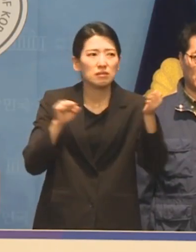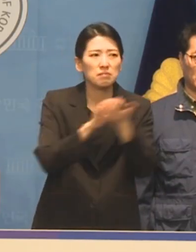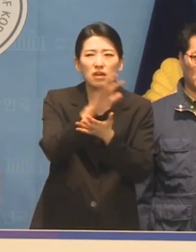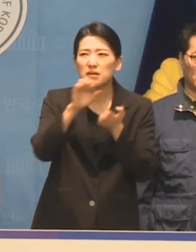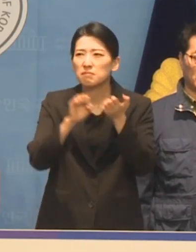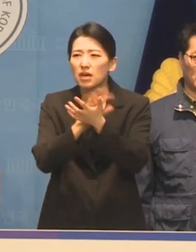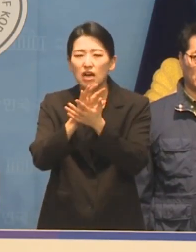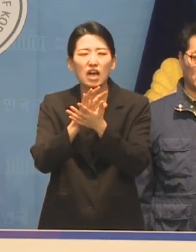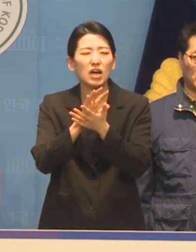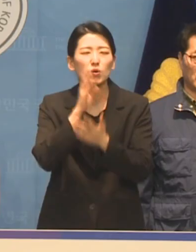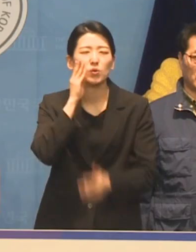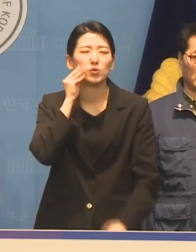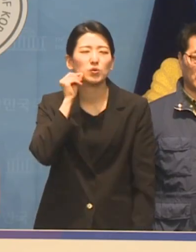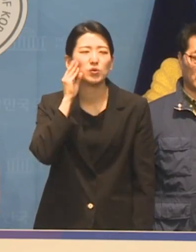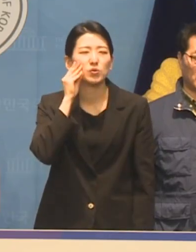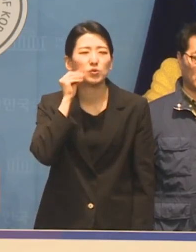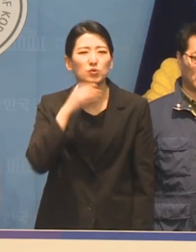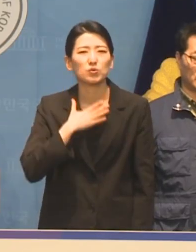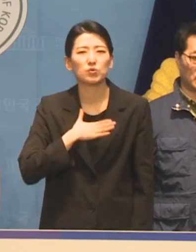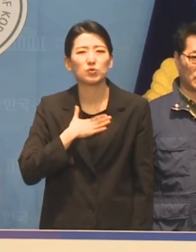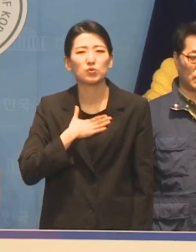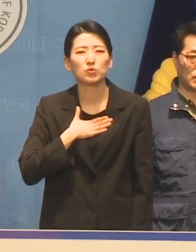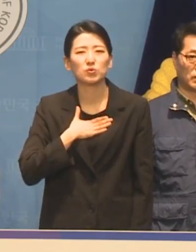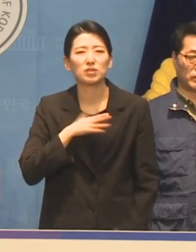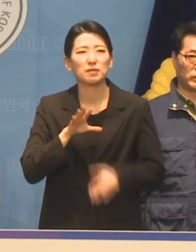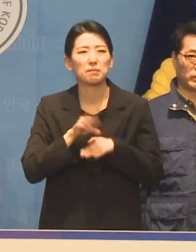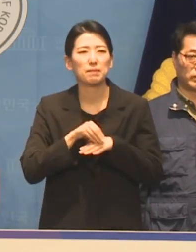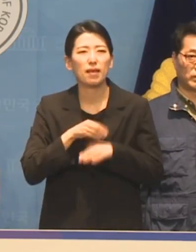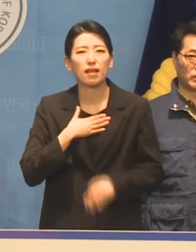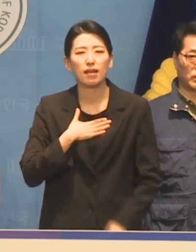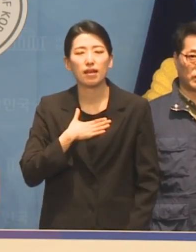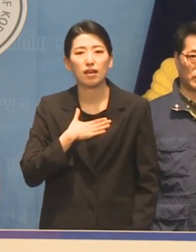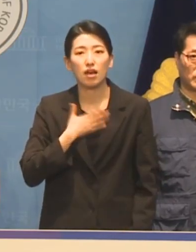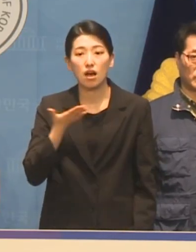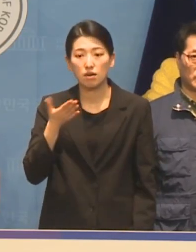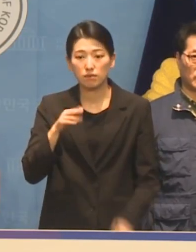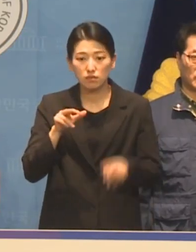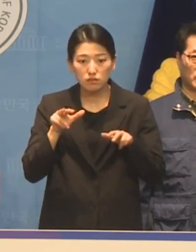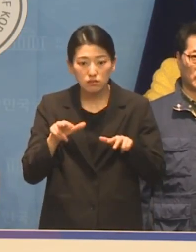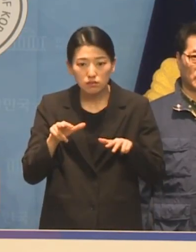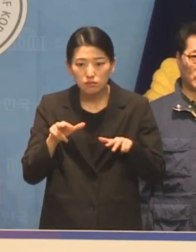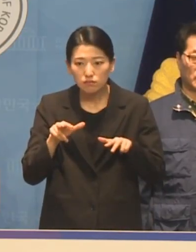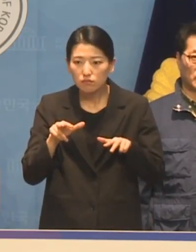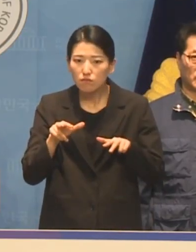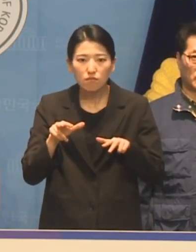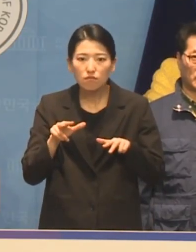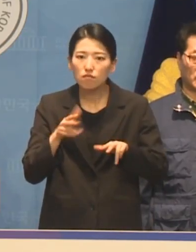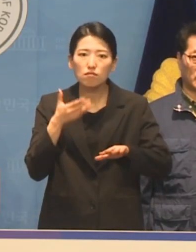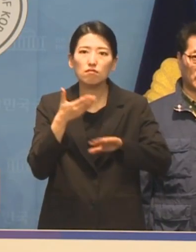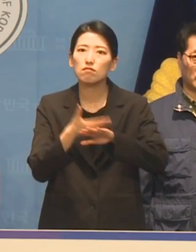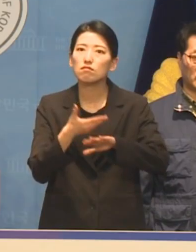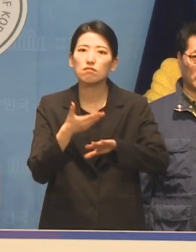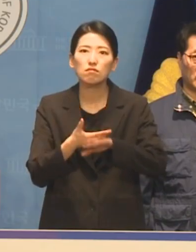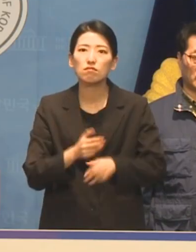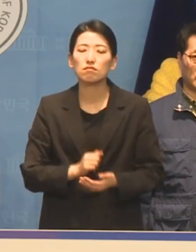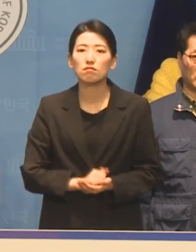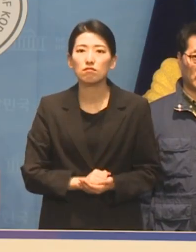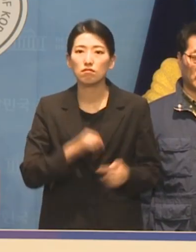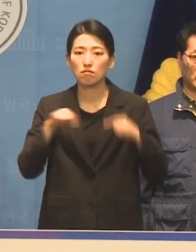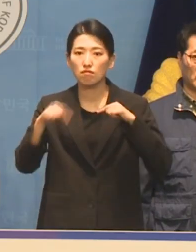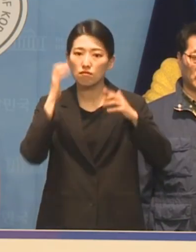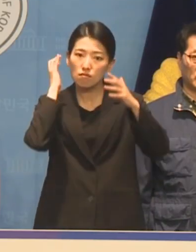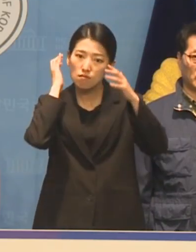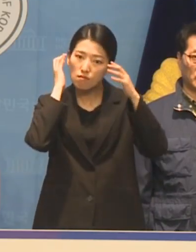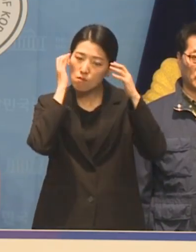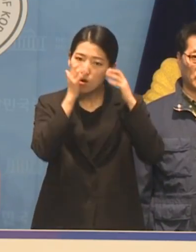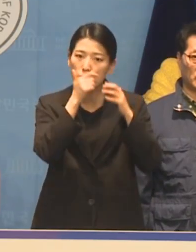익숙한 상황입니다. 하지만 지금의 정치적 혼란과 그 혼란에 수반한 집회와